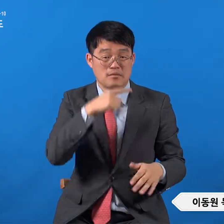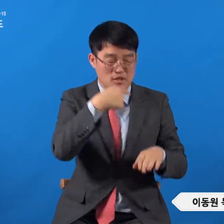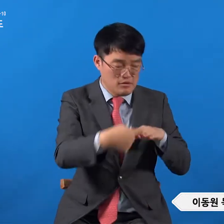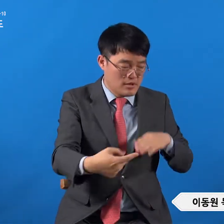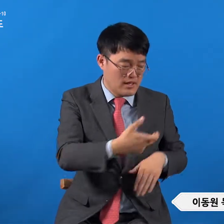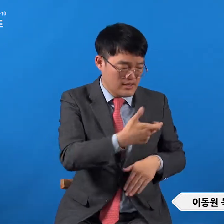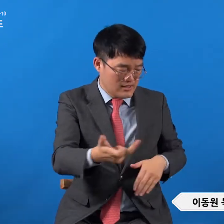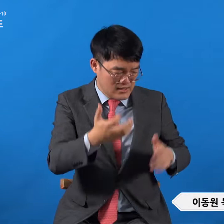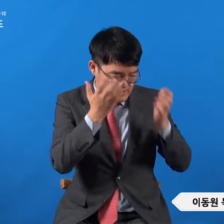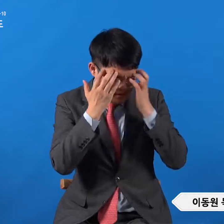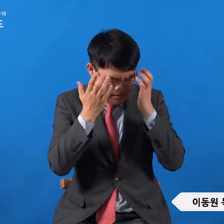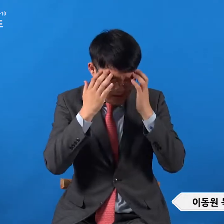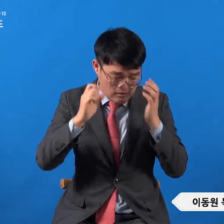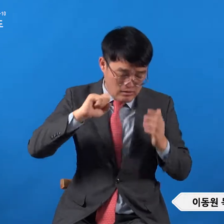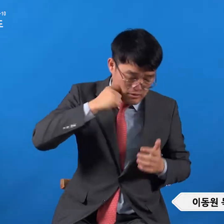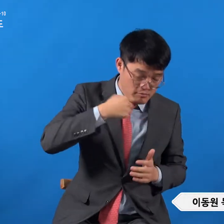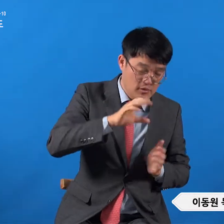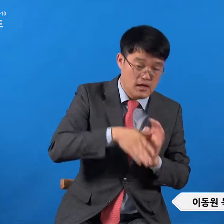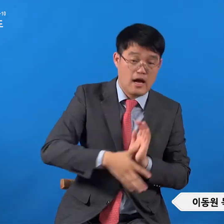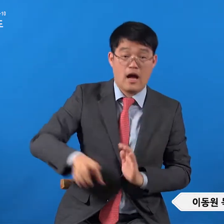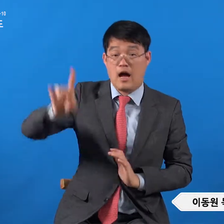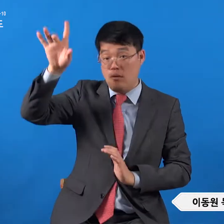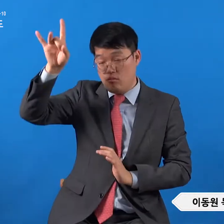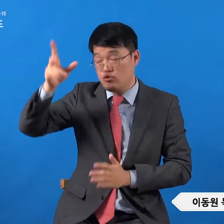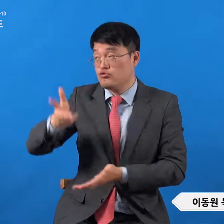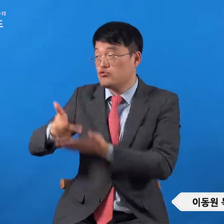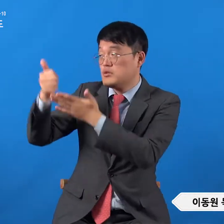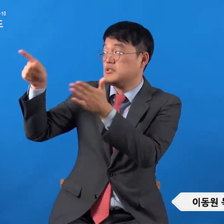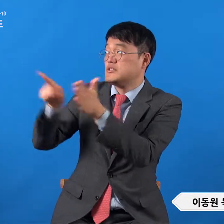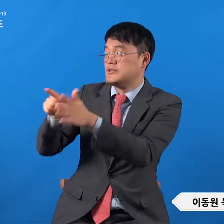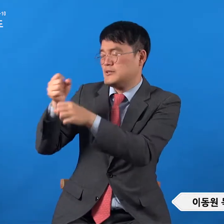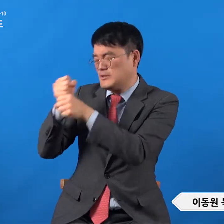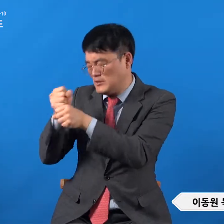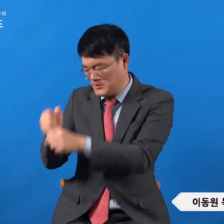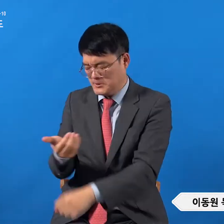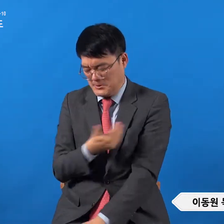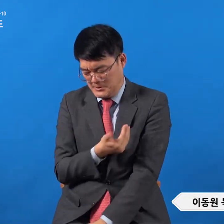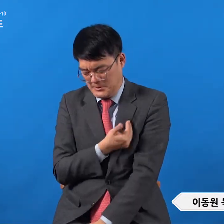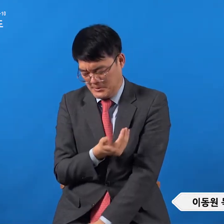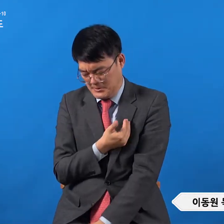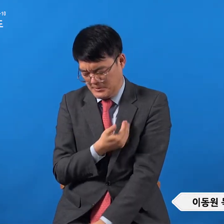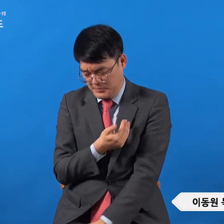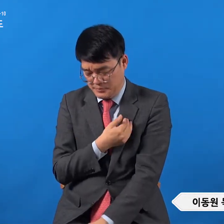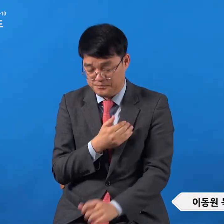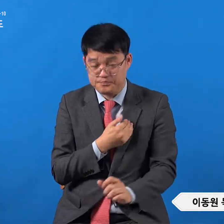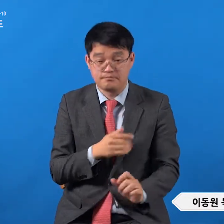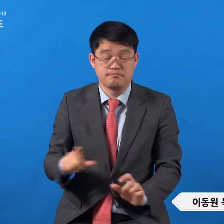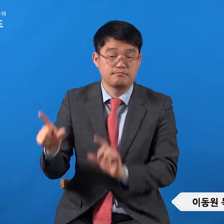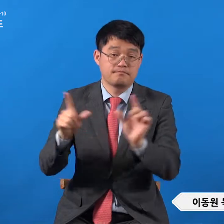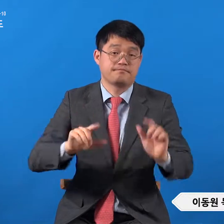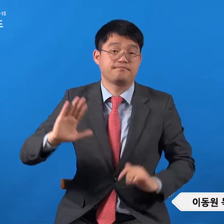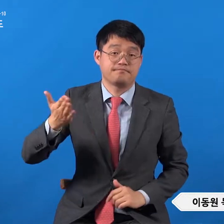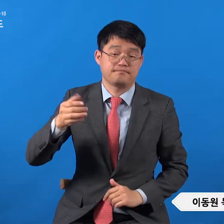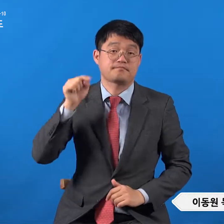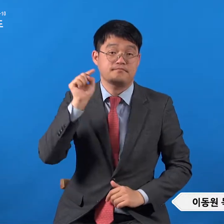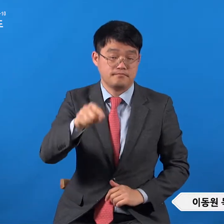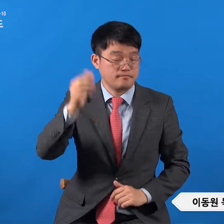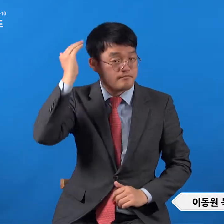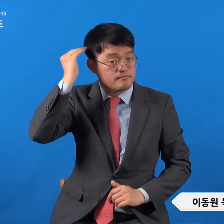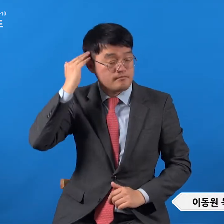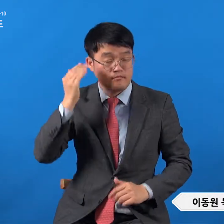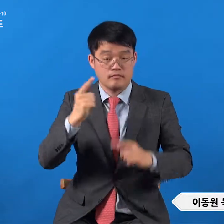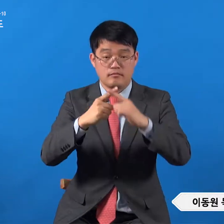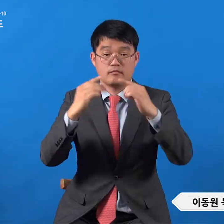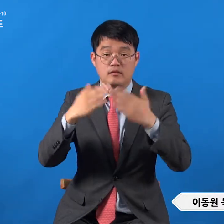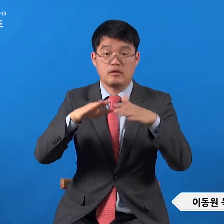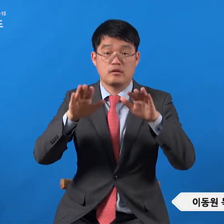환난, 이 큰 풍랑 속에서 한 분 주님을 의지하고 우리는 버틴 것입니다. 그리고 그것이